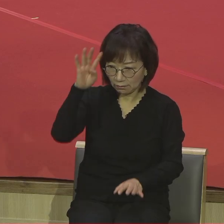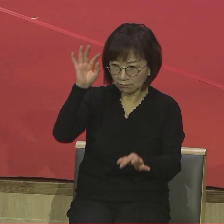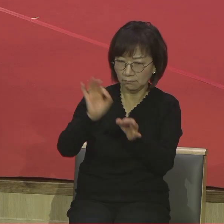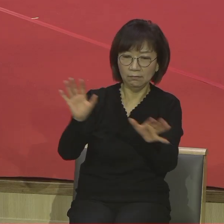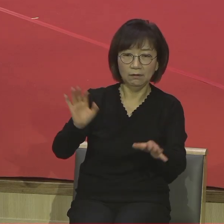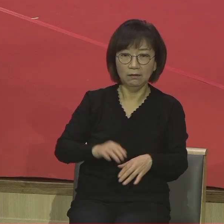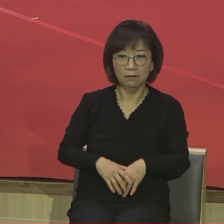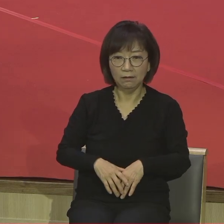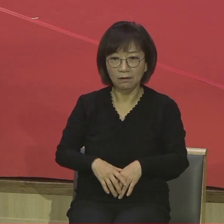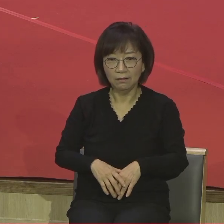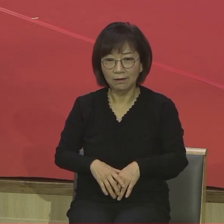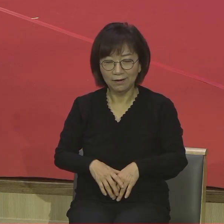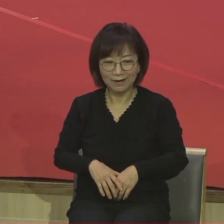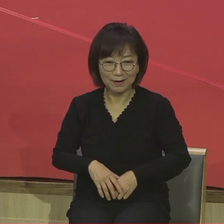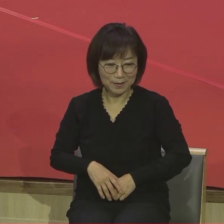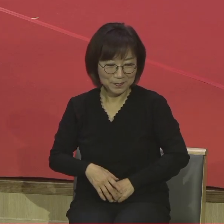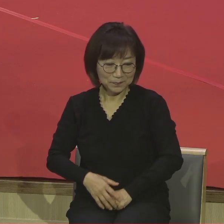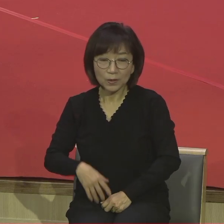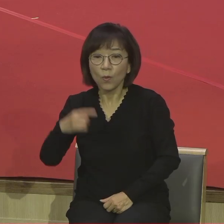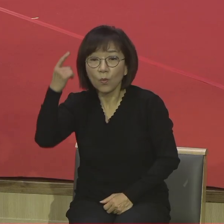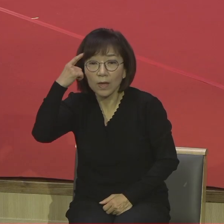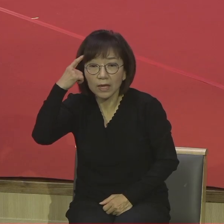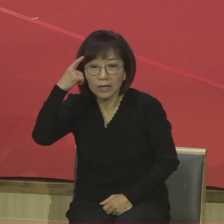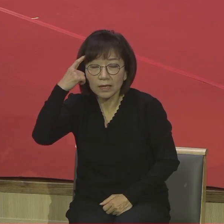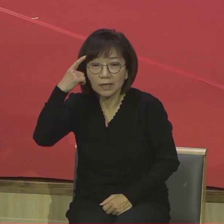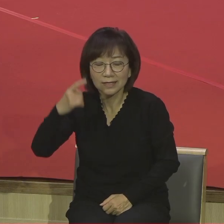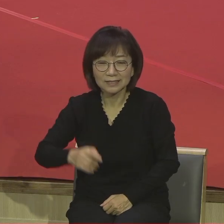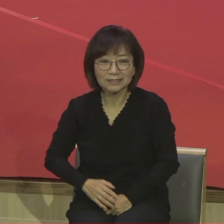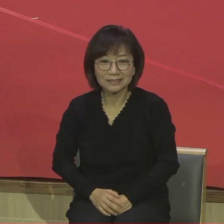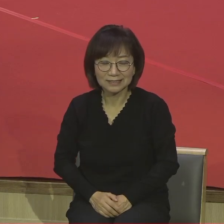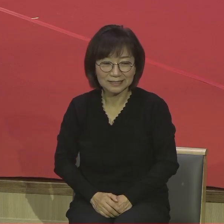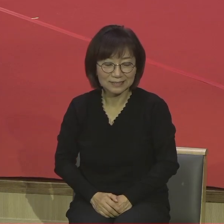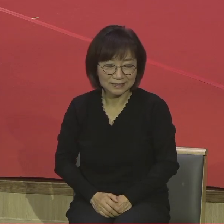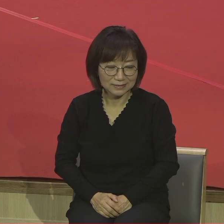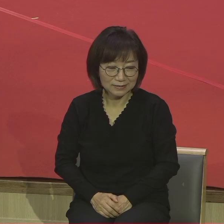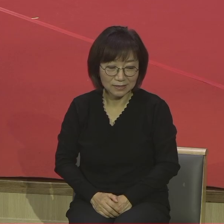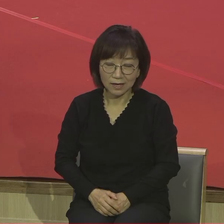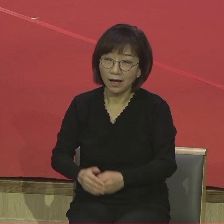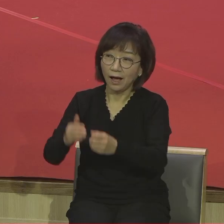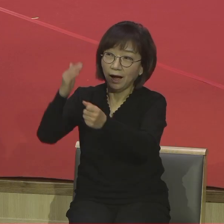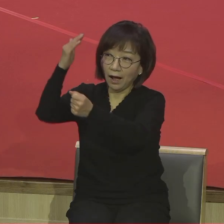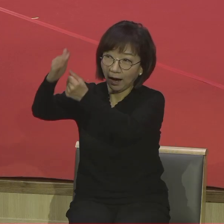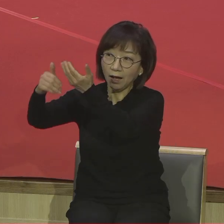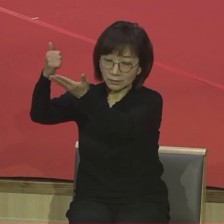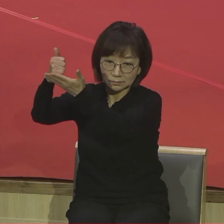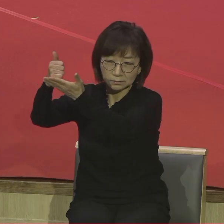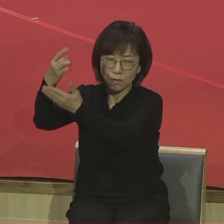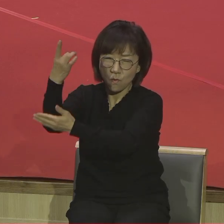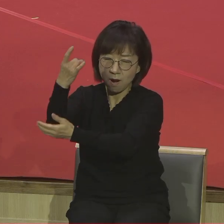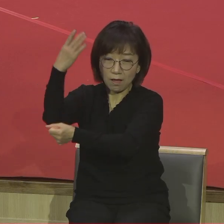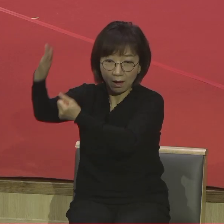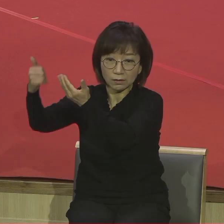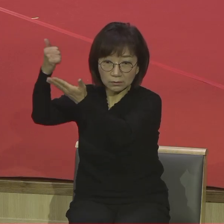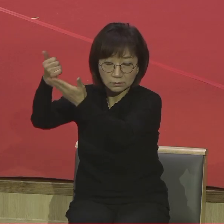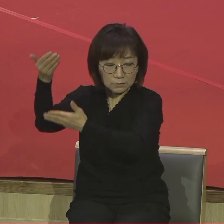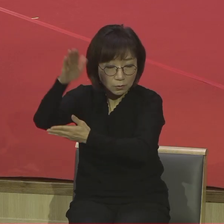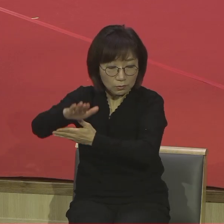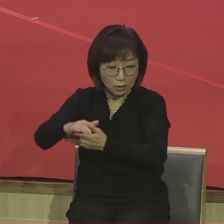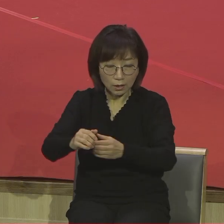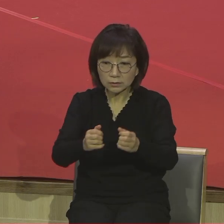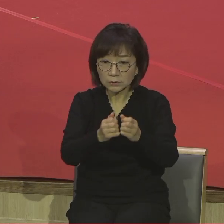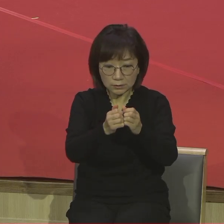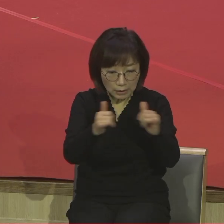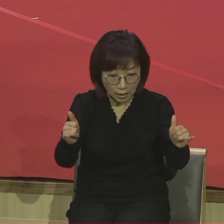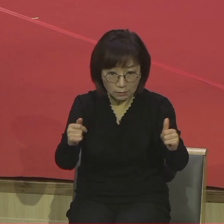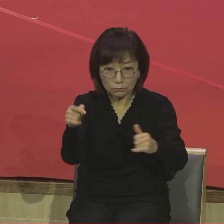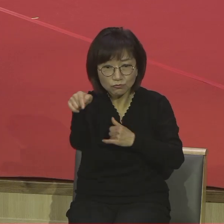장면이 그것도 하나님께서 사람으로 이 땅에 오셨다.